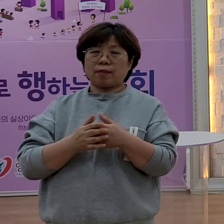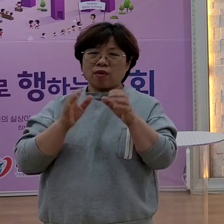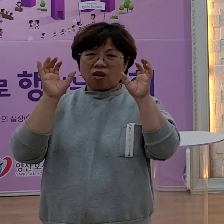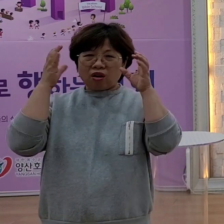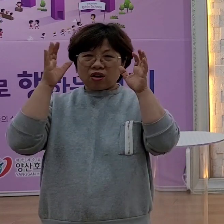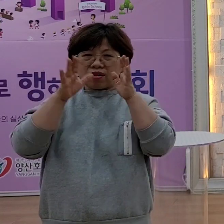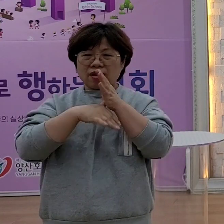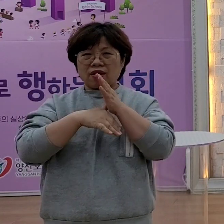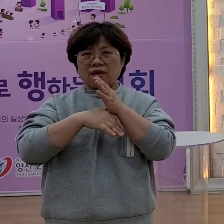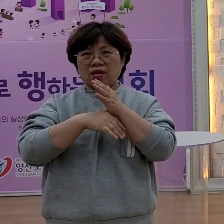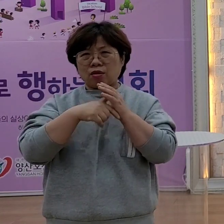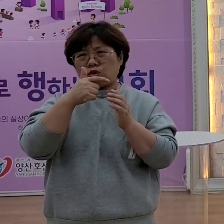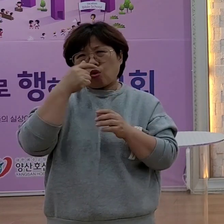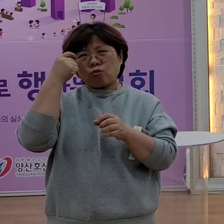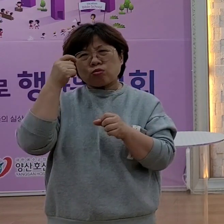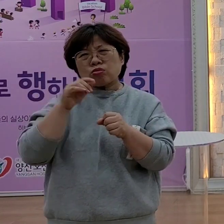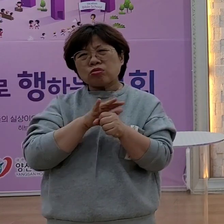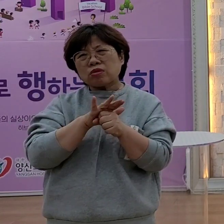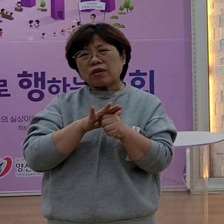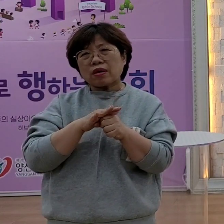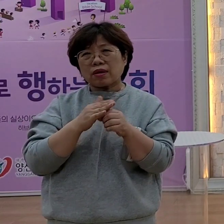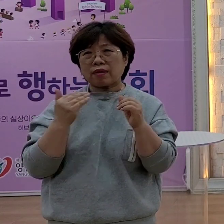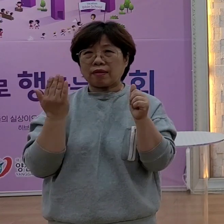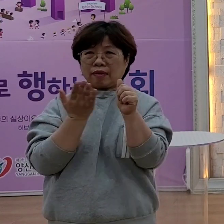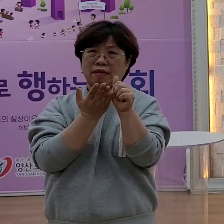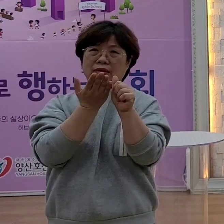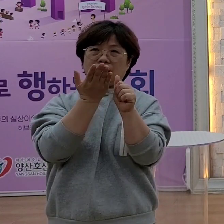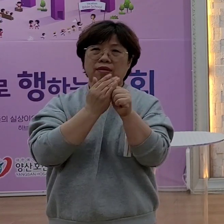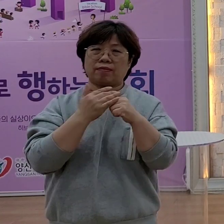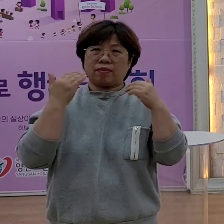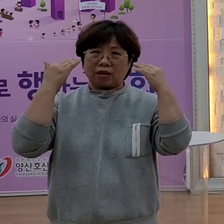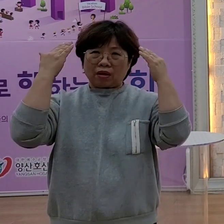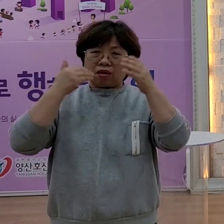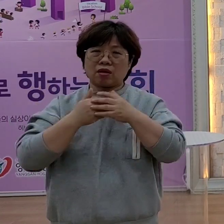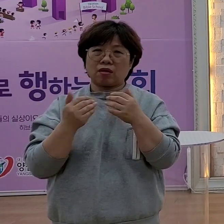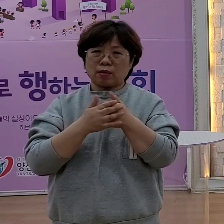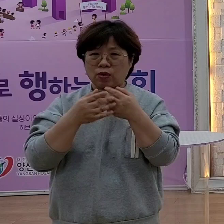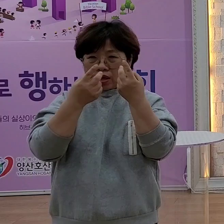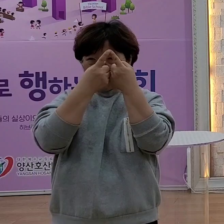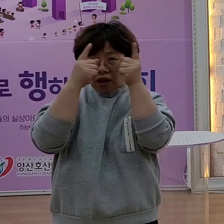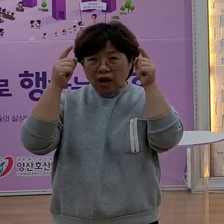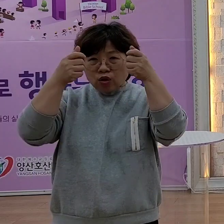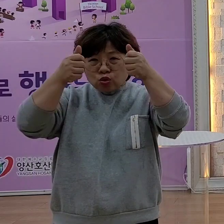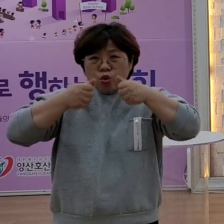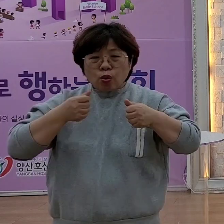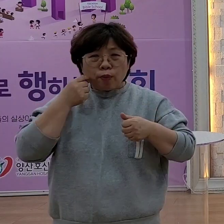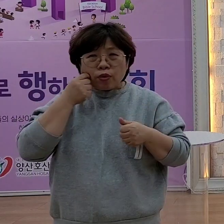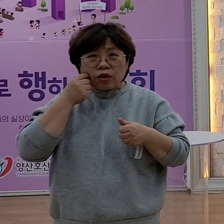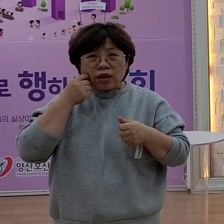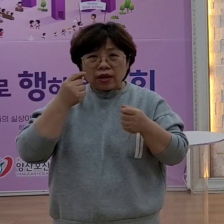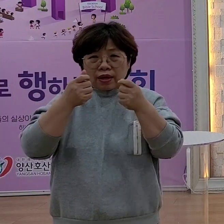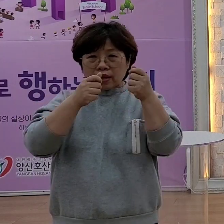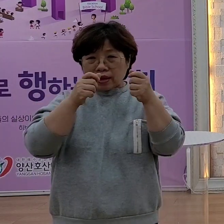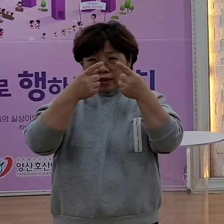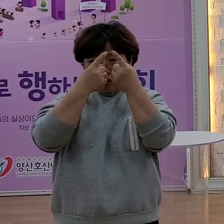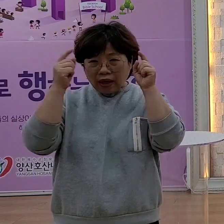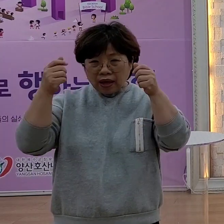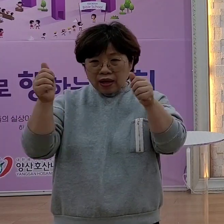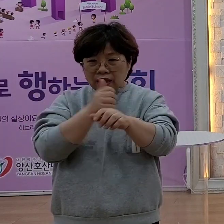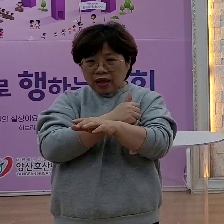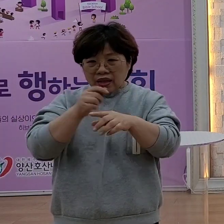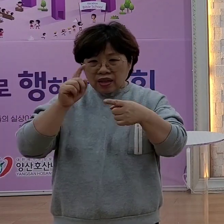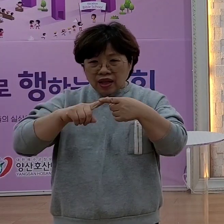잡스의 어떤 프로필을 쳐보면 나오시겠지만 그 대학도 졸업을 못했어요. 대학 다니다가 경제적인